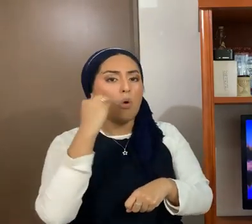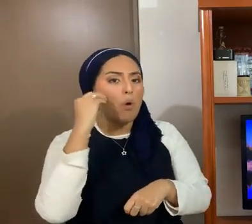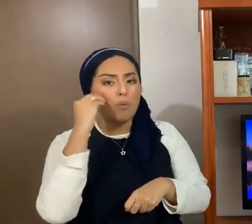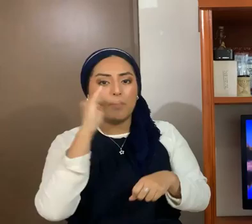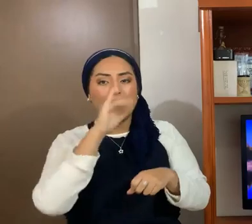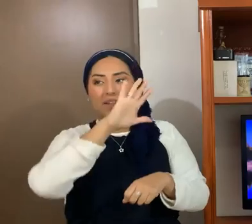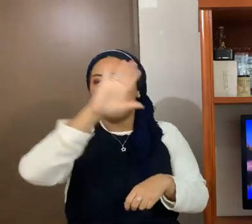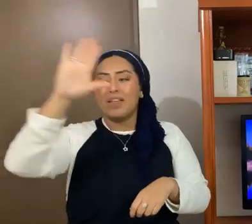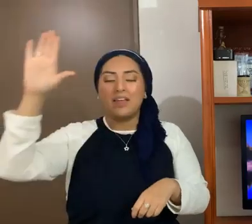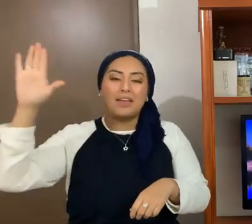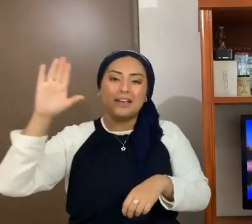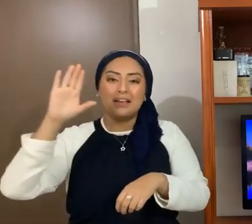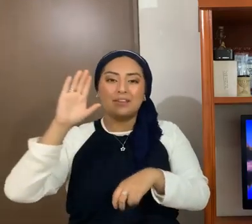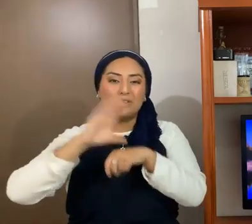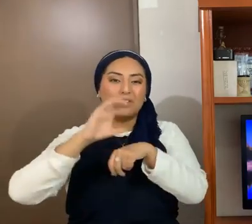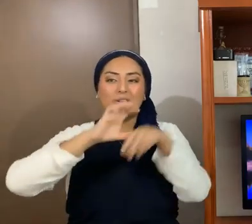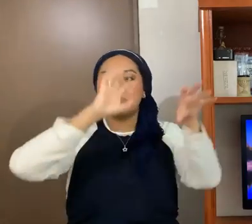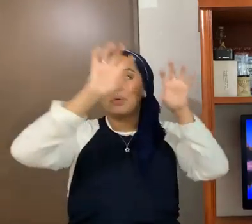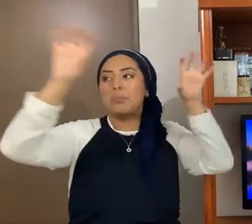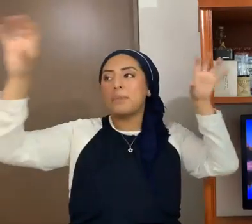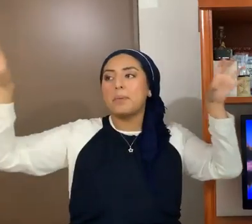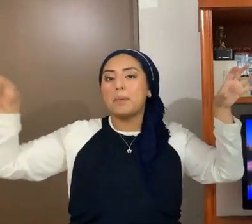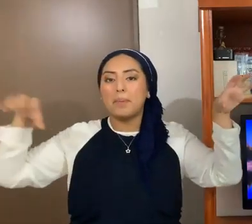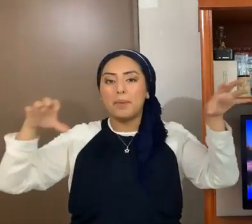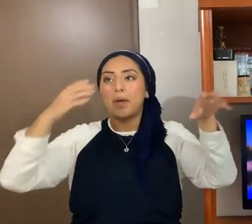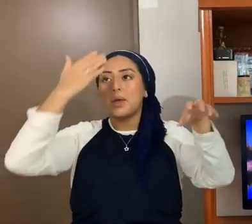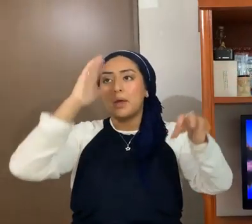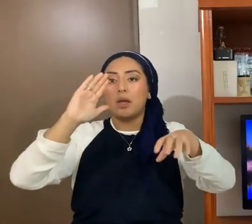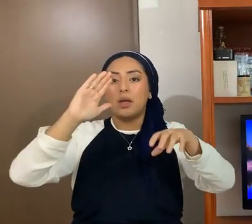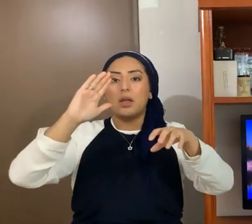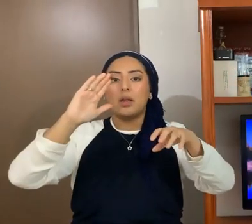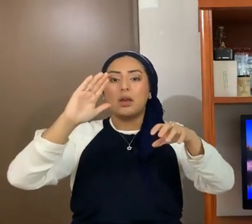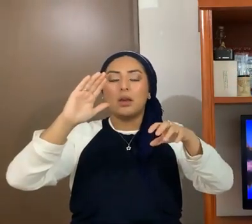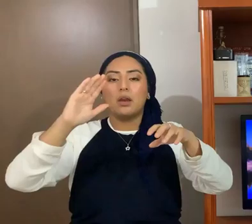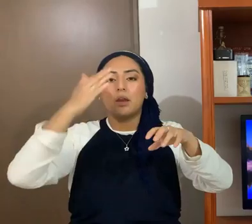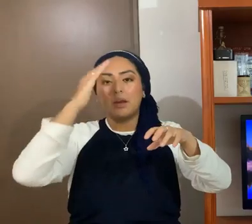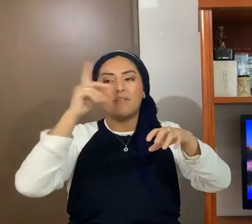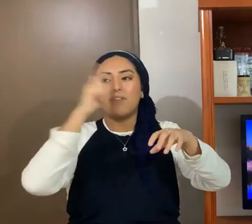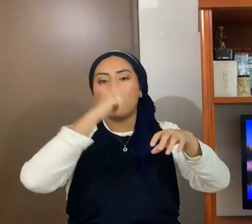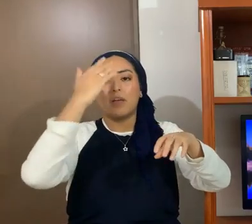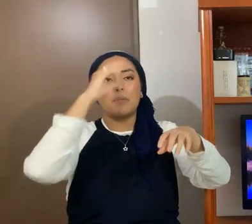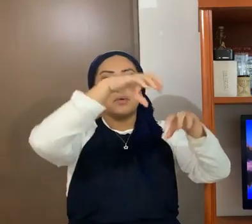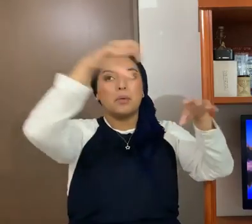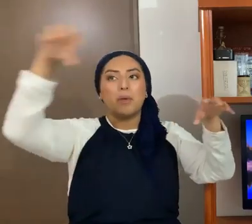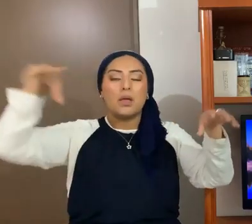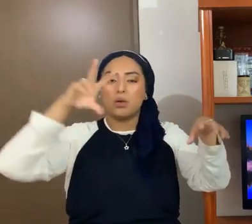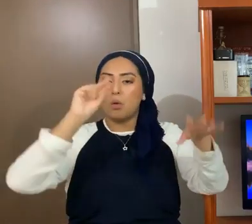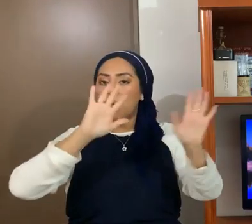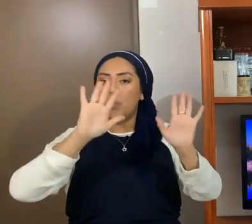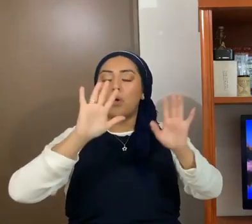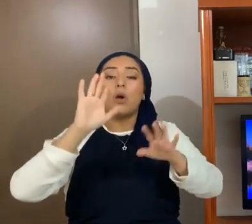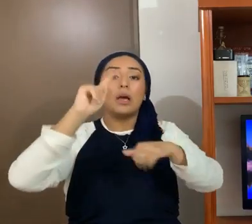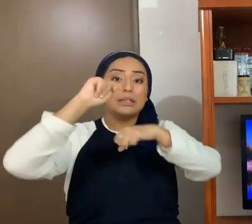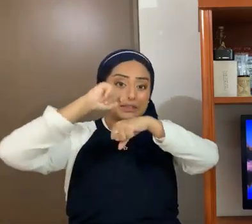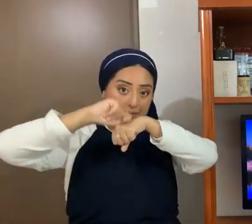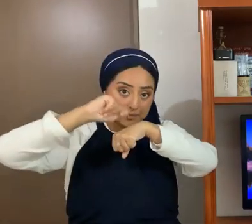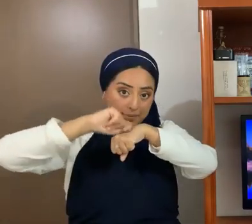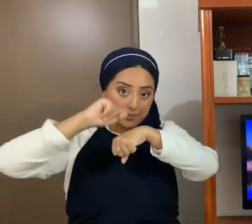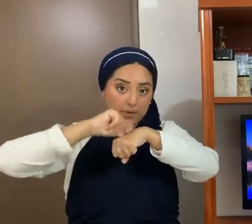las religiones donde está Dios, es un decir, sus dioses falsos, no. El